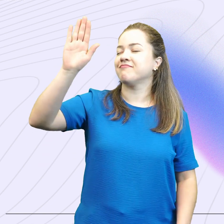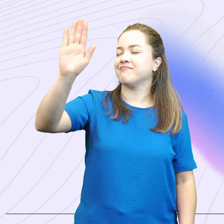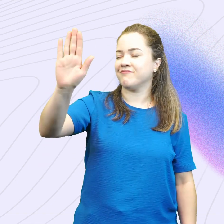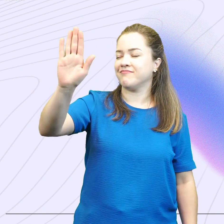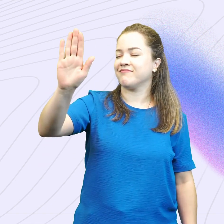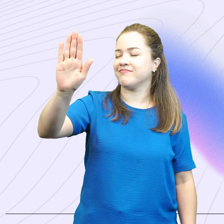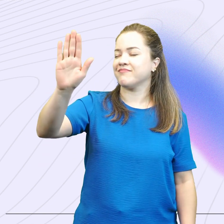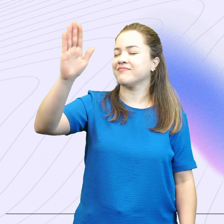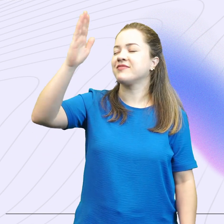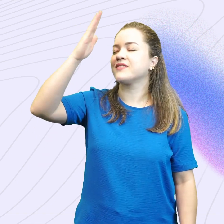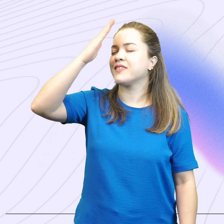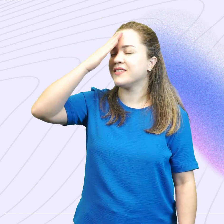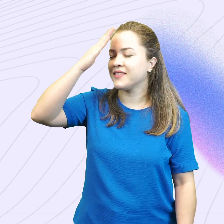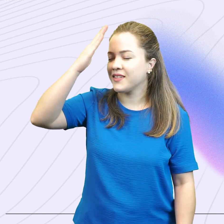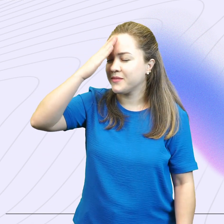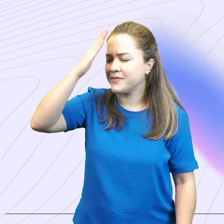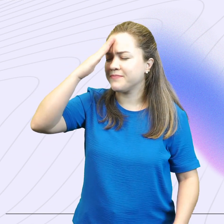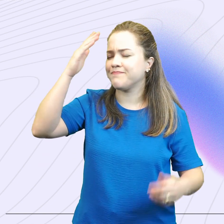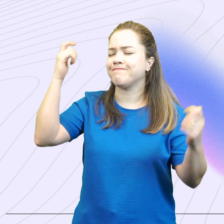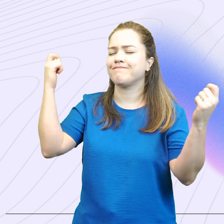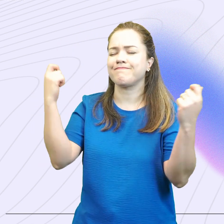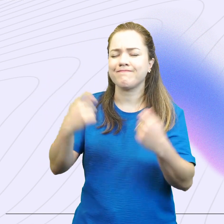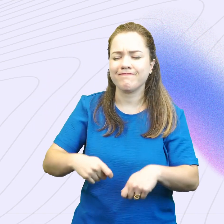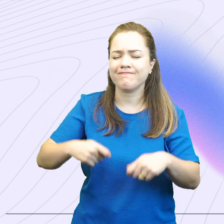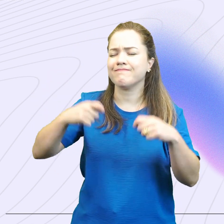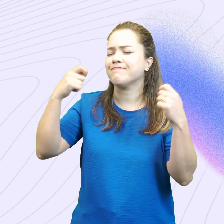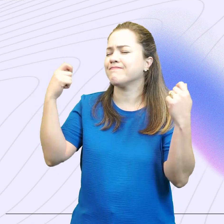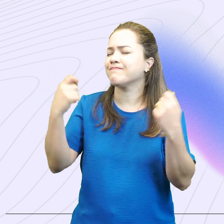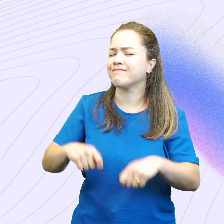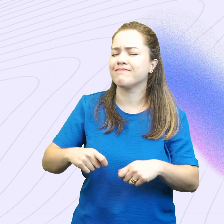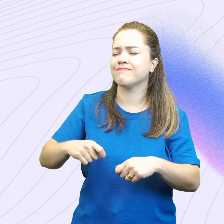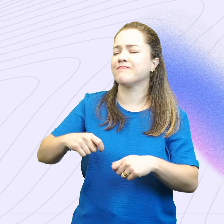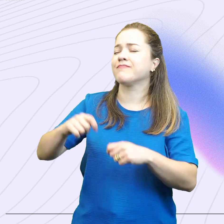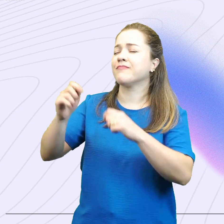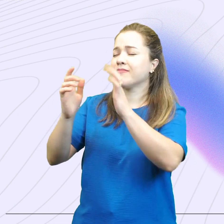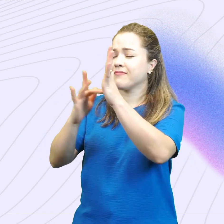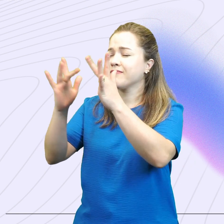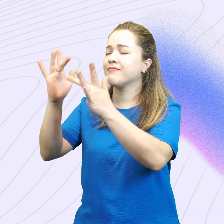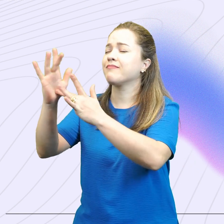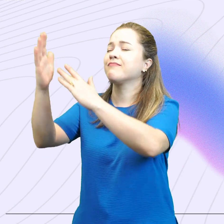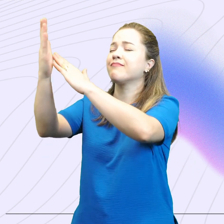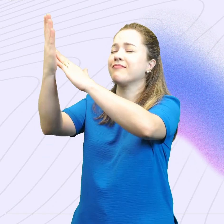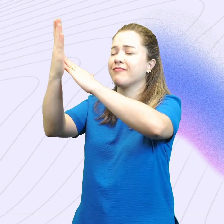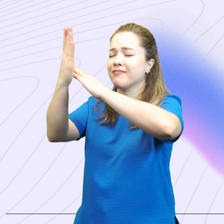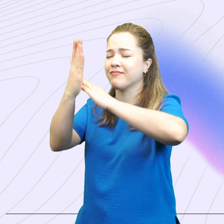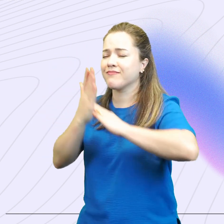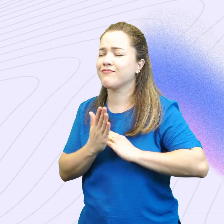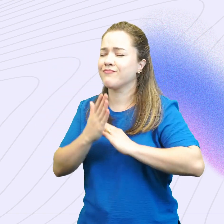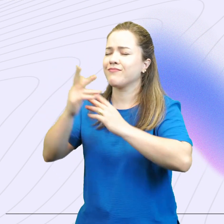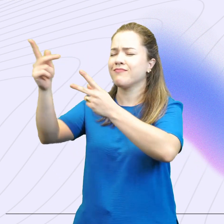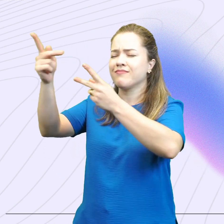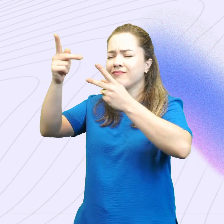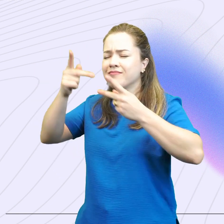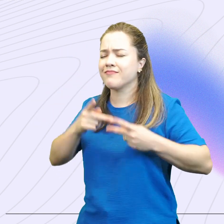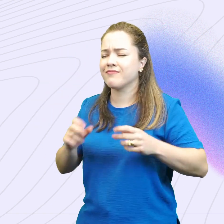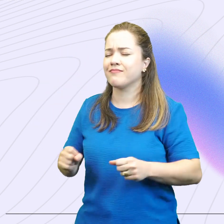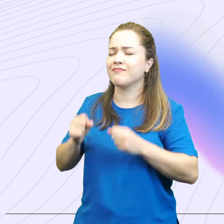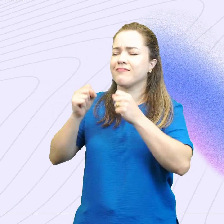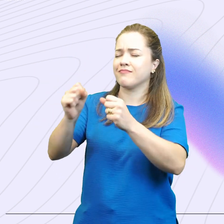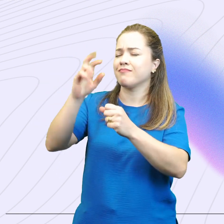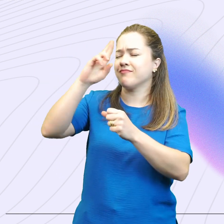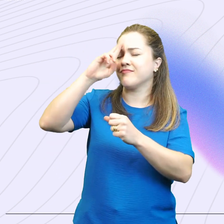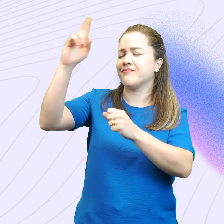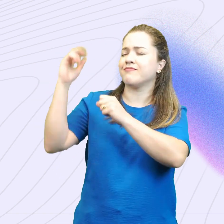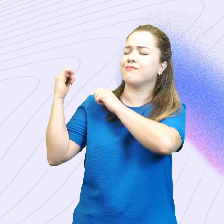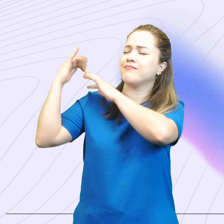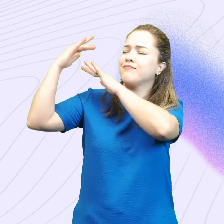e tem reconhecido a necessidade da capacitação, da visitação, do poder do Senhor, fluindo